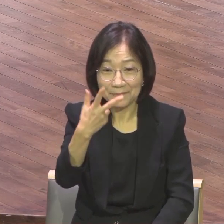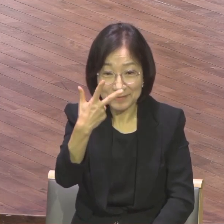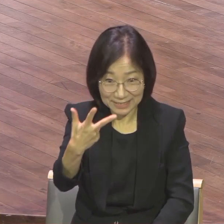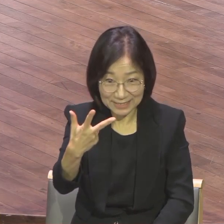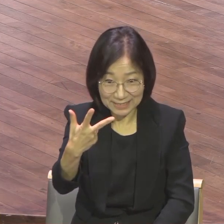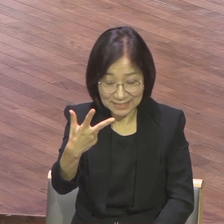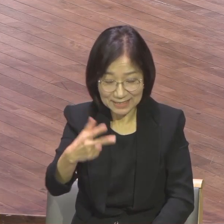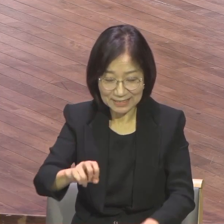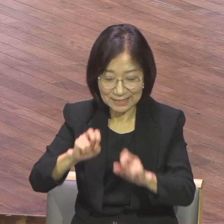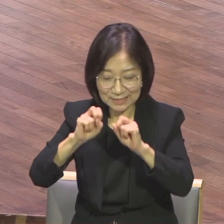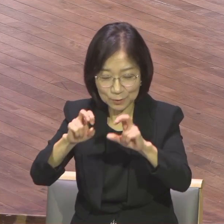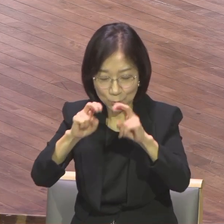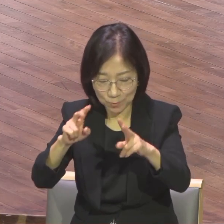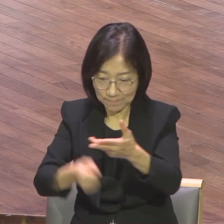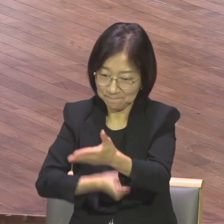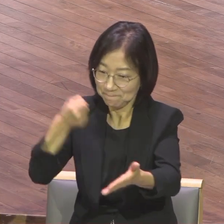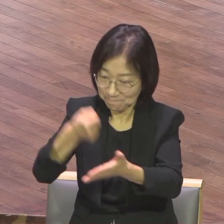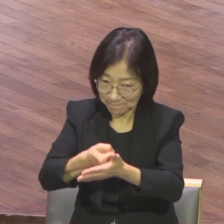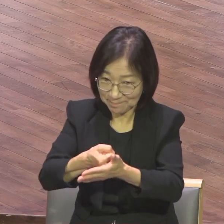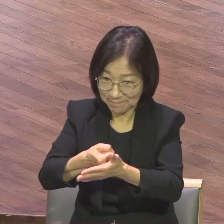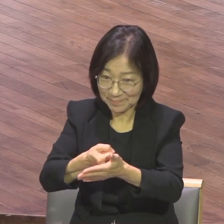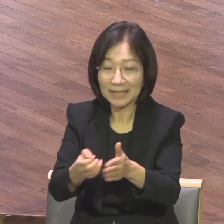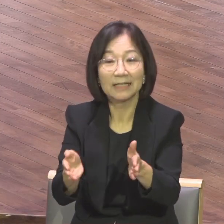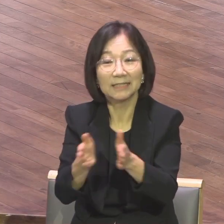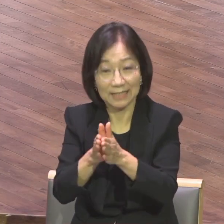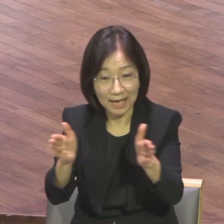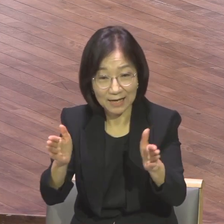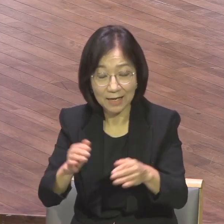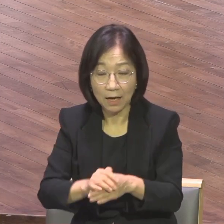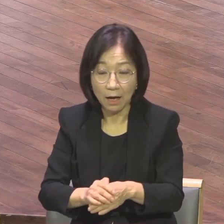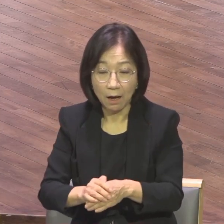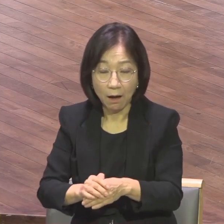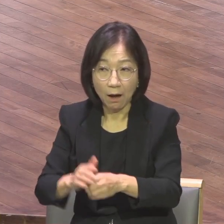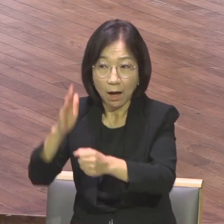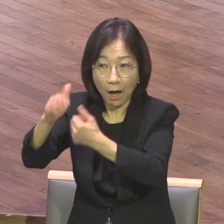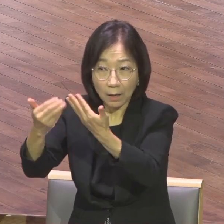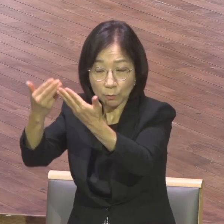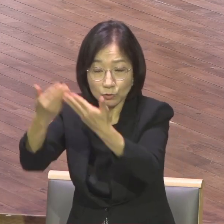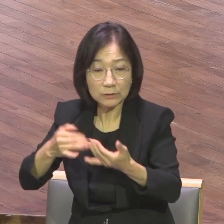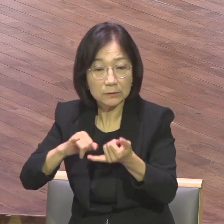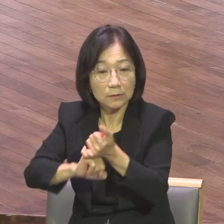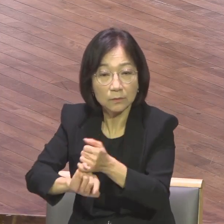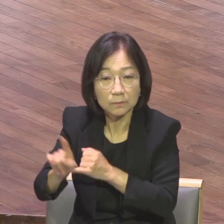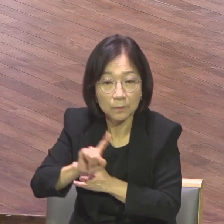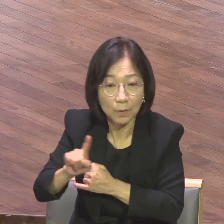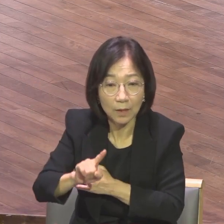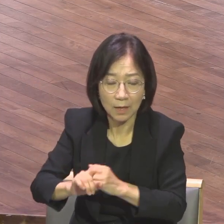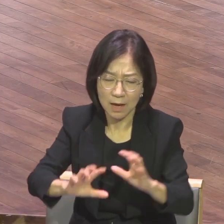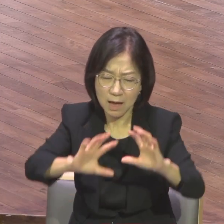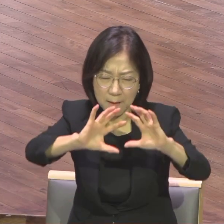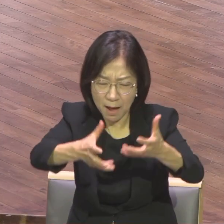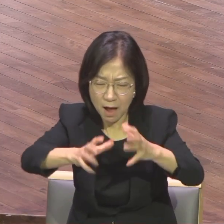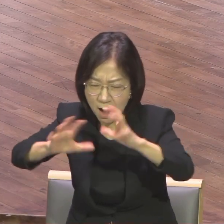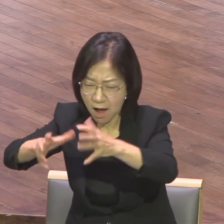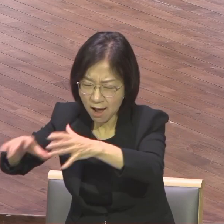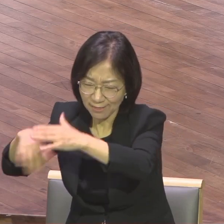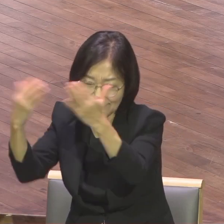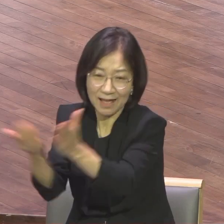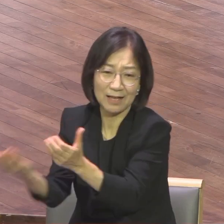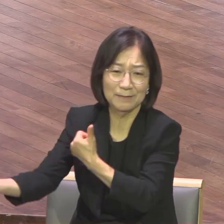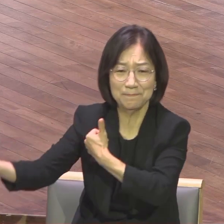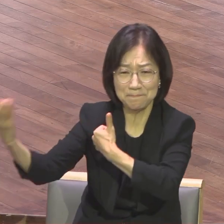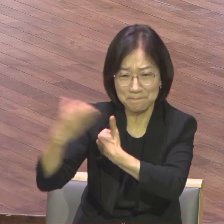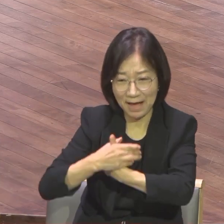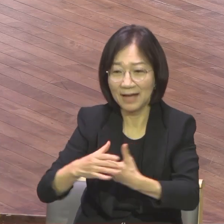언약적 도전을 하고 있는데 하나님께서 만국을 기업으로 너희 교회 주겠다. 아멘.